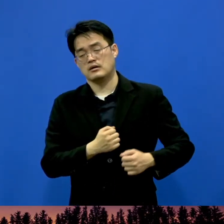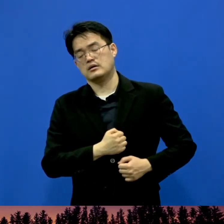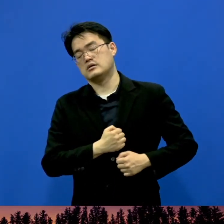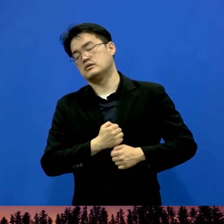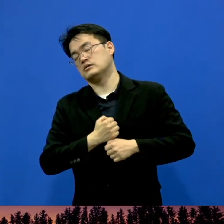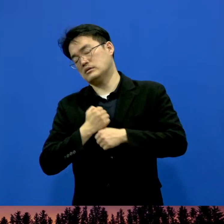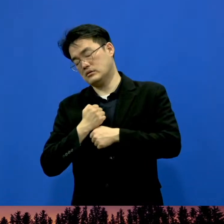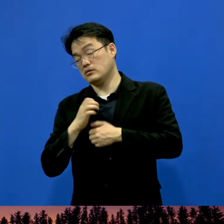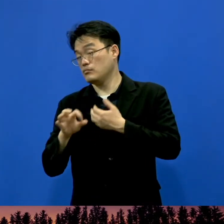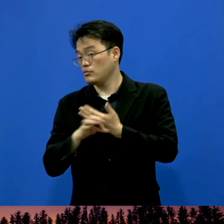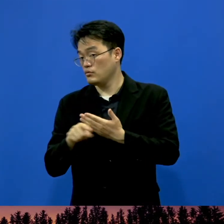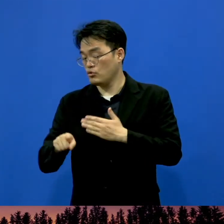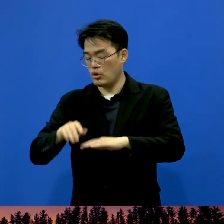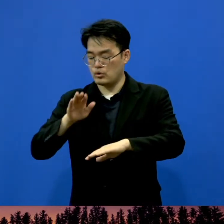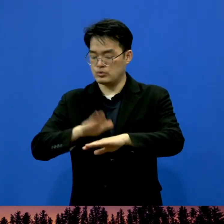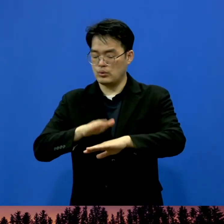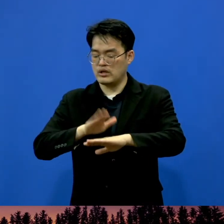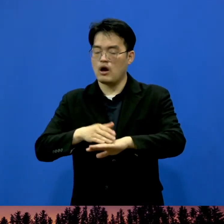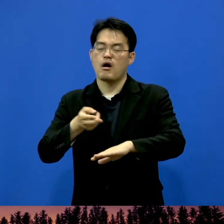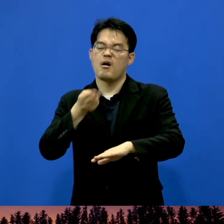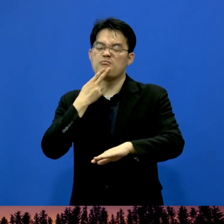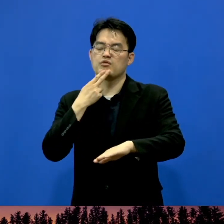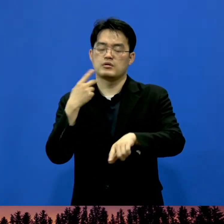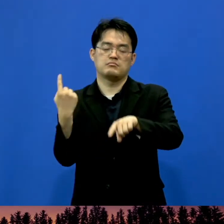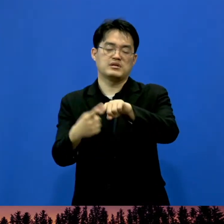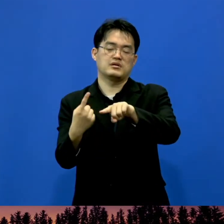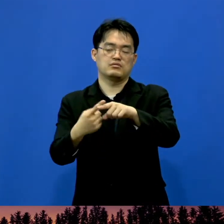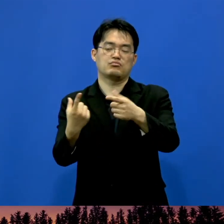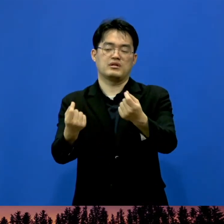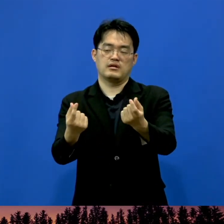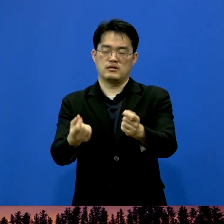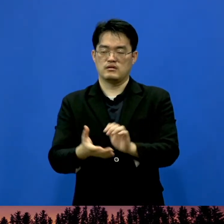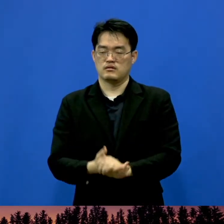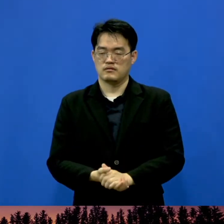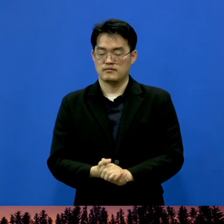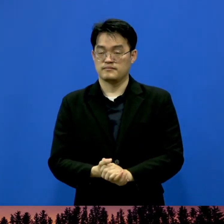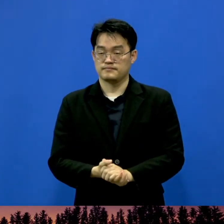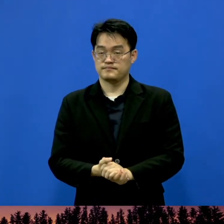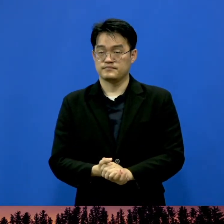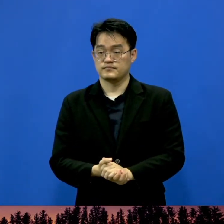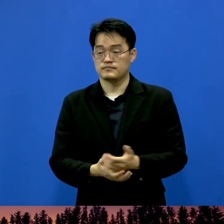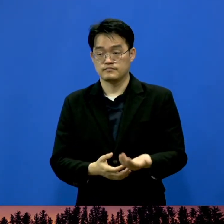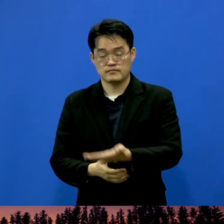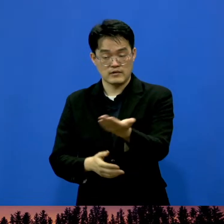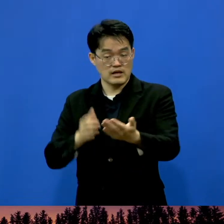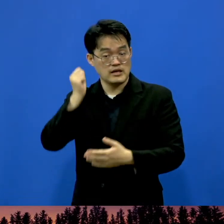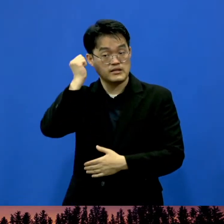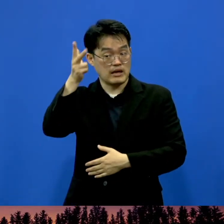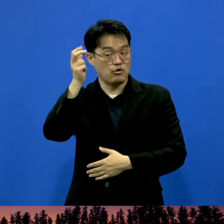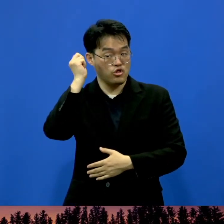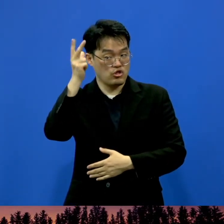말하면 손이 없는 것과 똑같아요. 손이 없는 거. 손도 까딱하기 싫어하는 거. 잠언서가 특별히